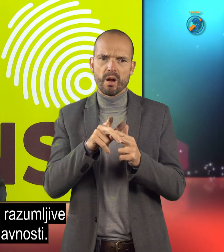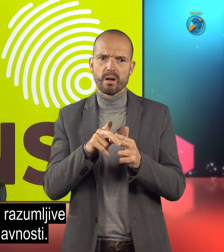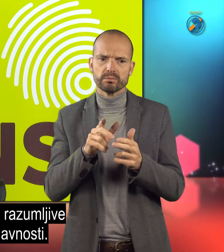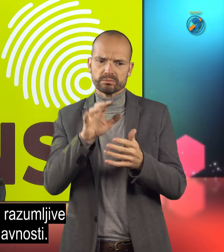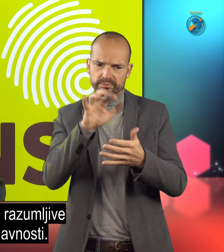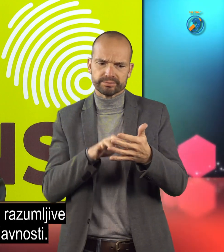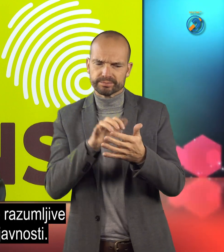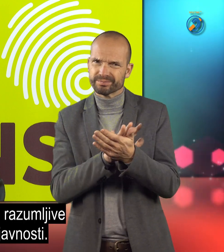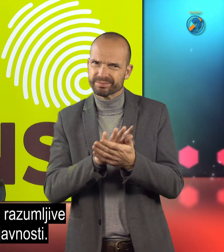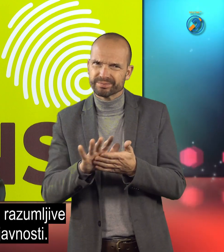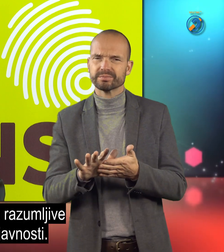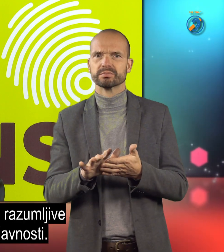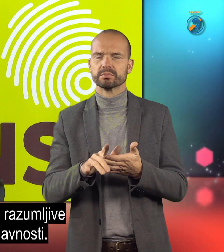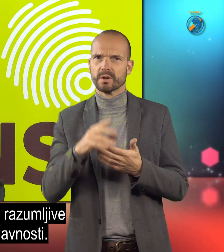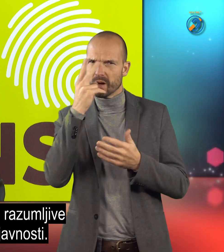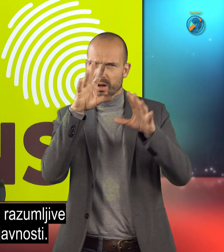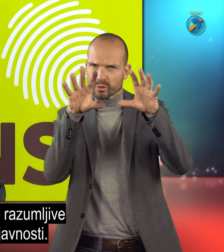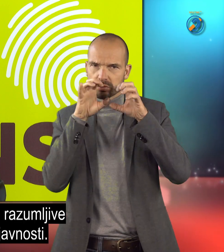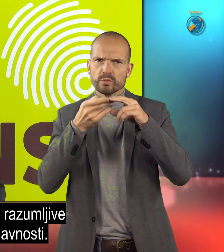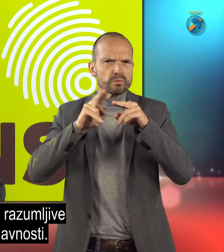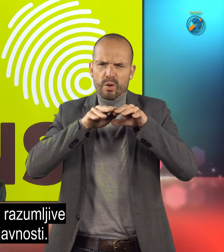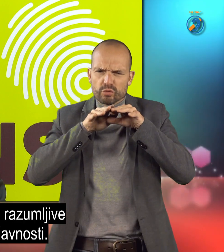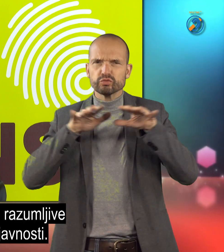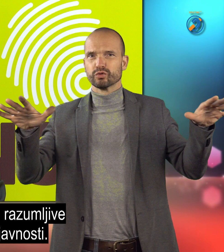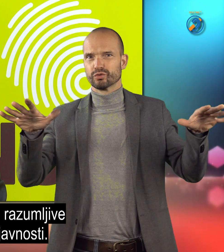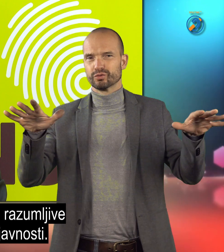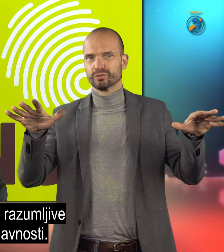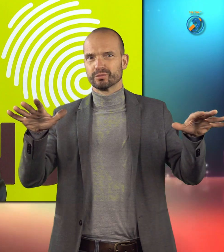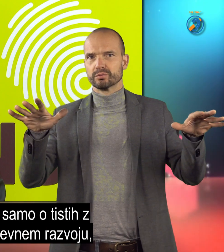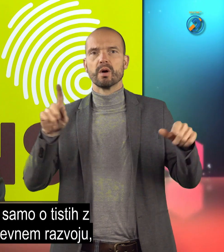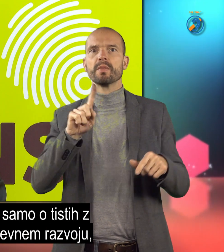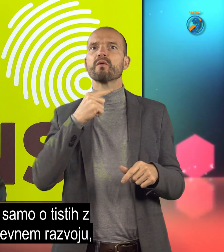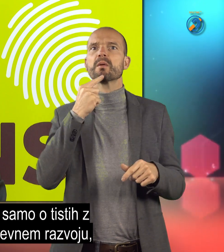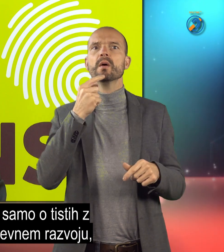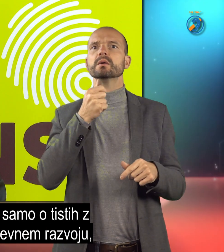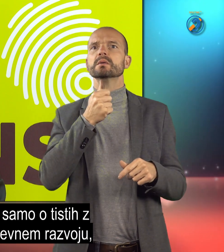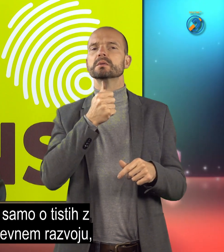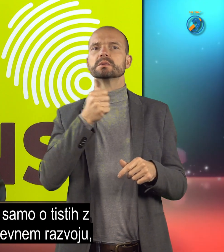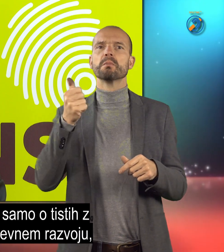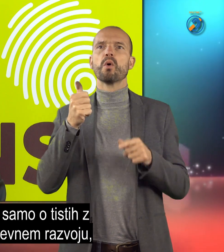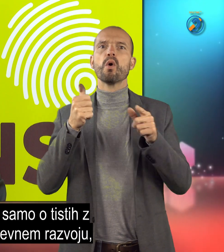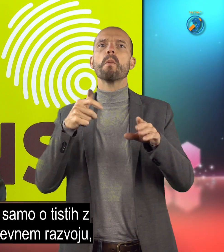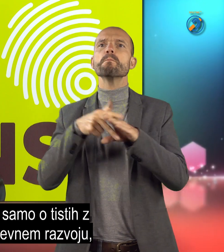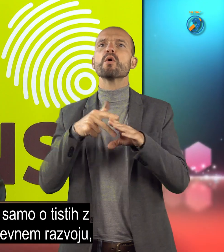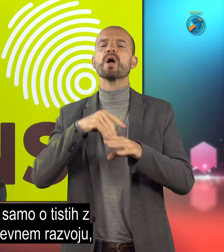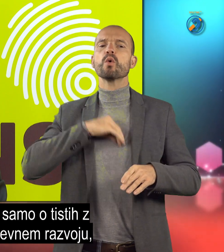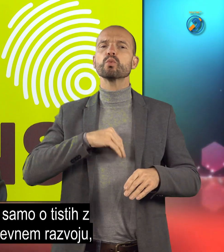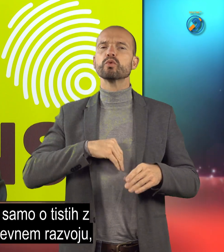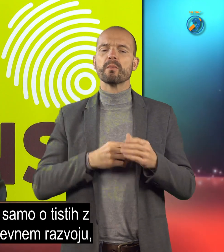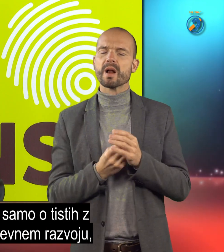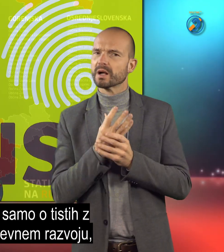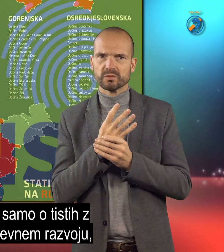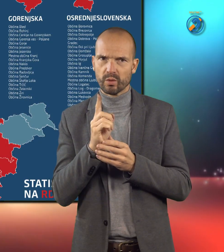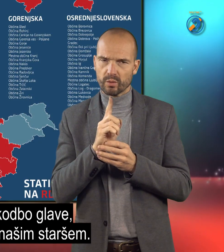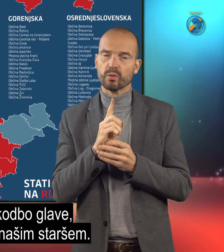v smislu, da so razumljene kar se da širši javnosti, pa tukaj ne govorimo zgolj morda tistim z motnjo v duševnem